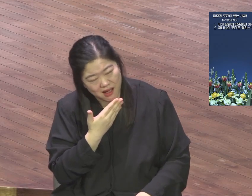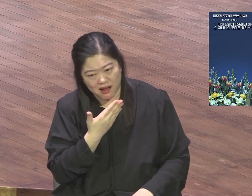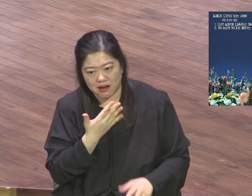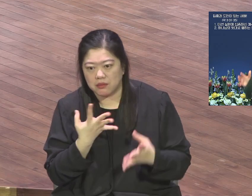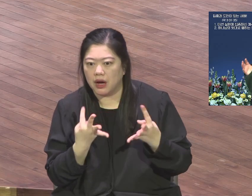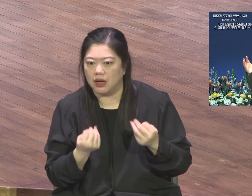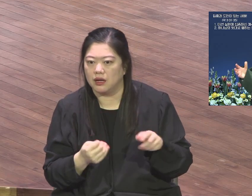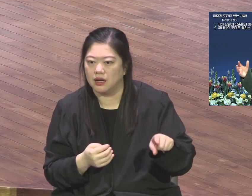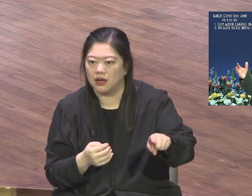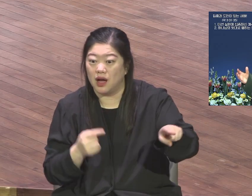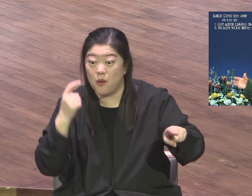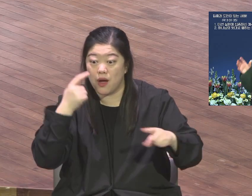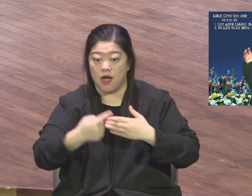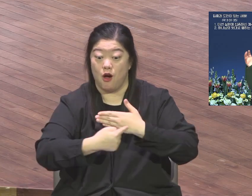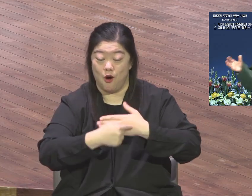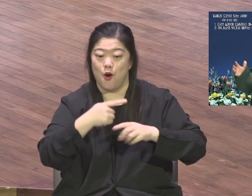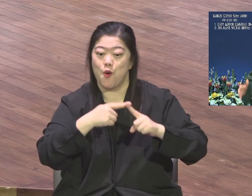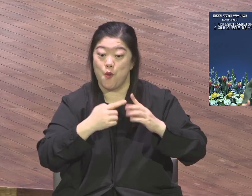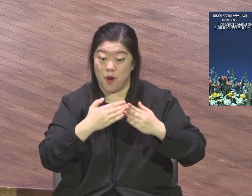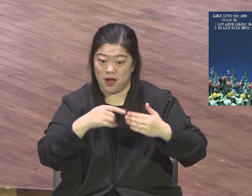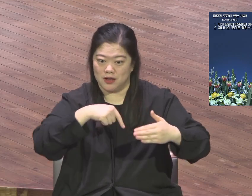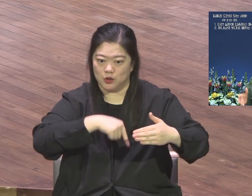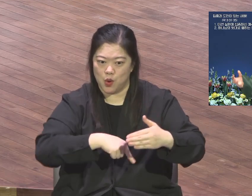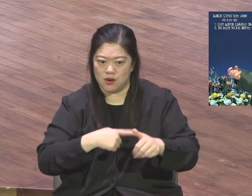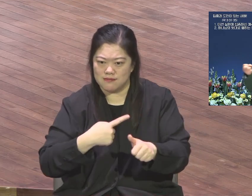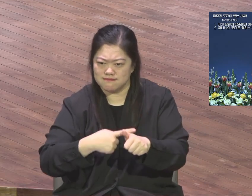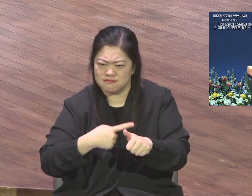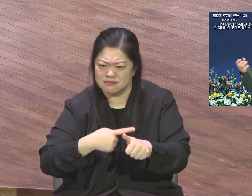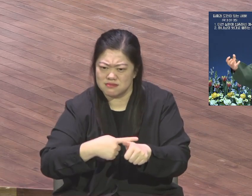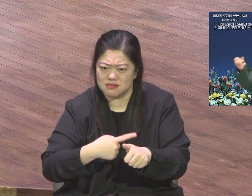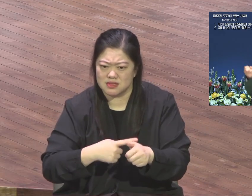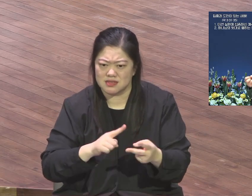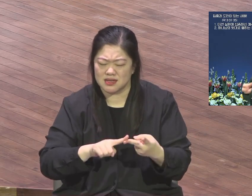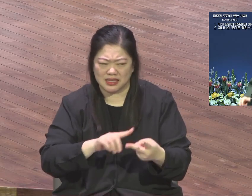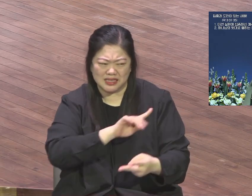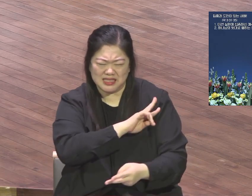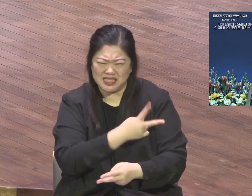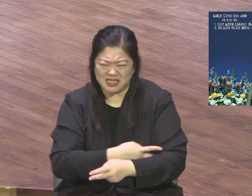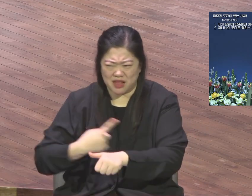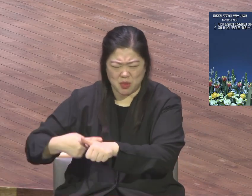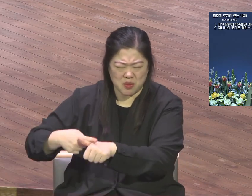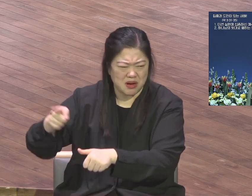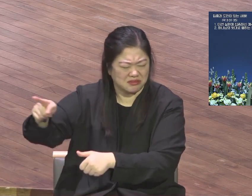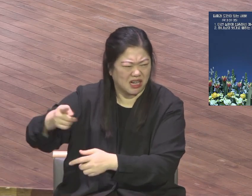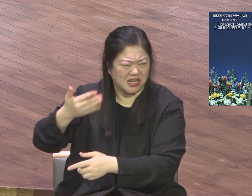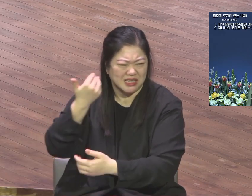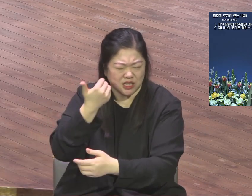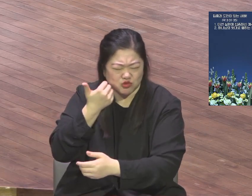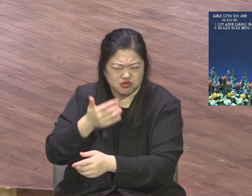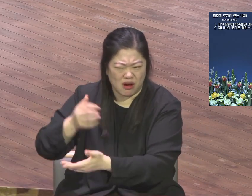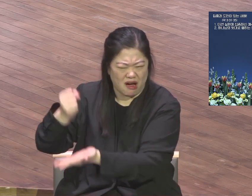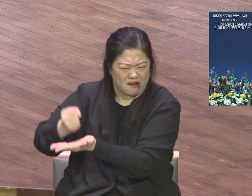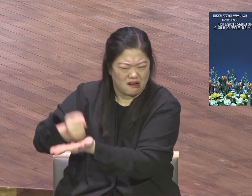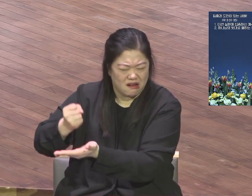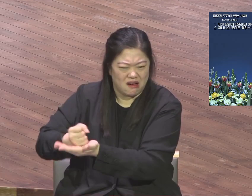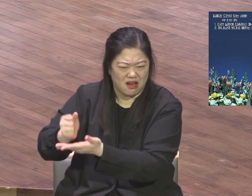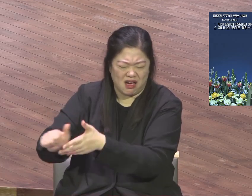교회가 목사가 막 성교전 나가는데 그걸 막 못 가도록 못 하도록 비방하고 조롱하고 방해하고